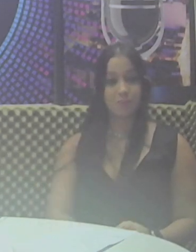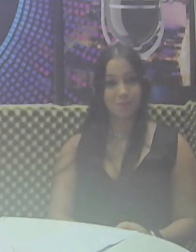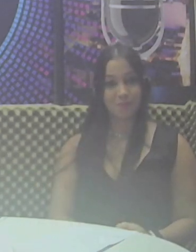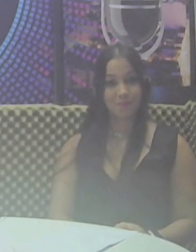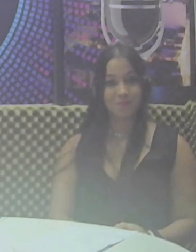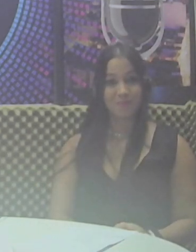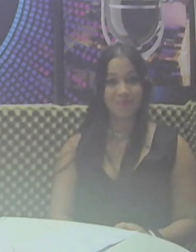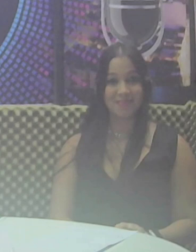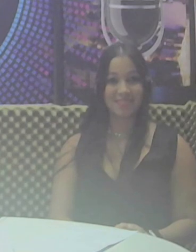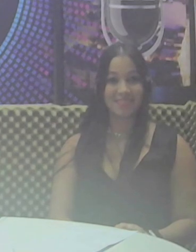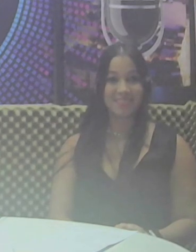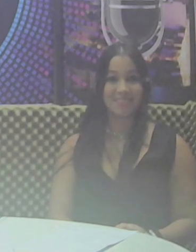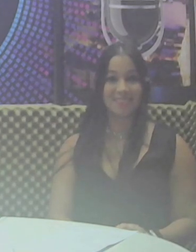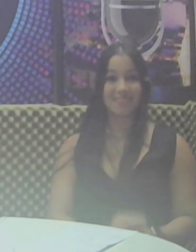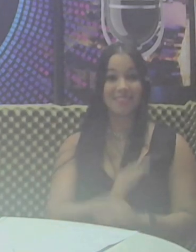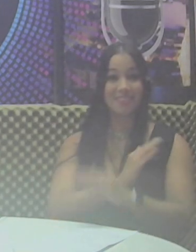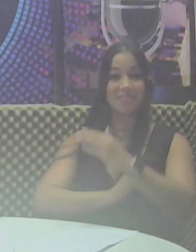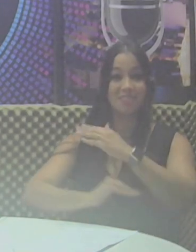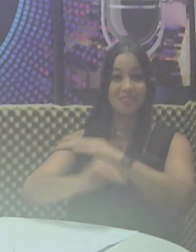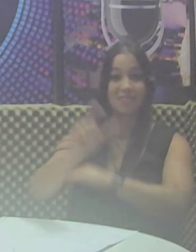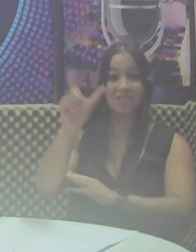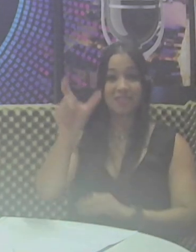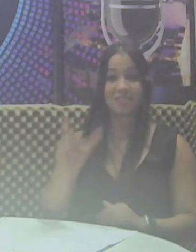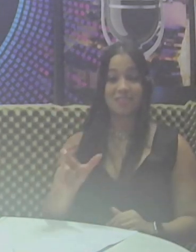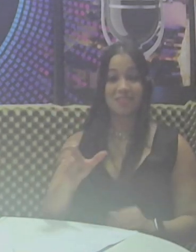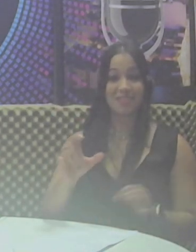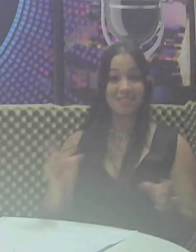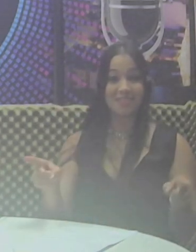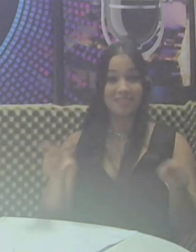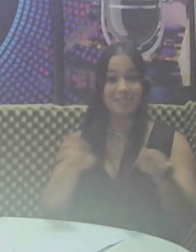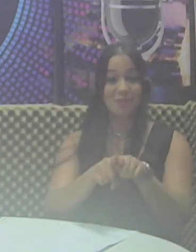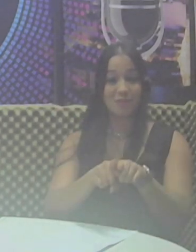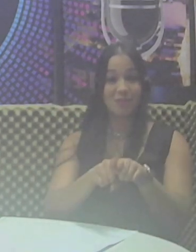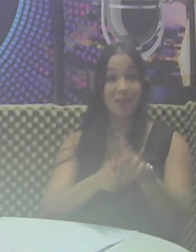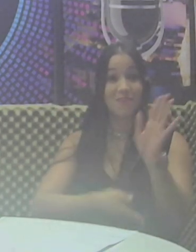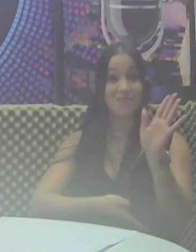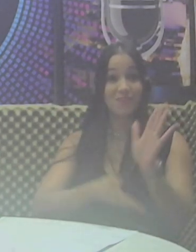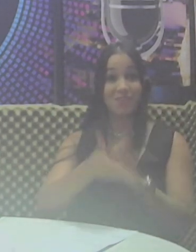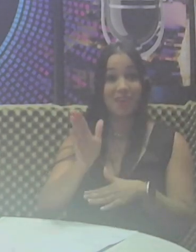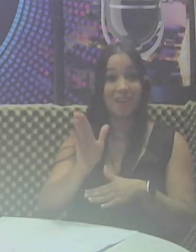Para atleta da Prefeitura e parceiros, vai para a competição na Turquia.